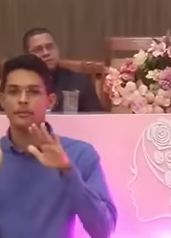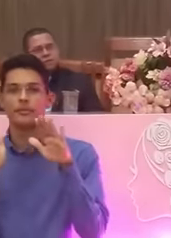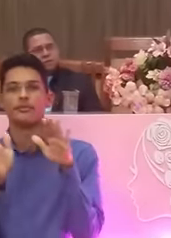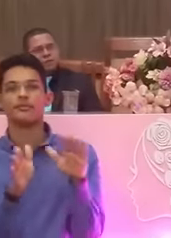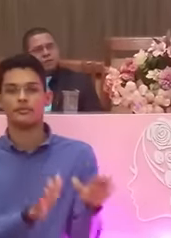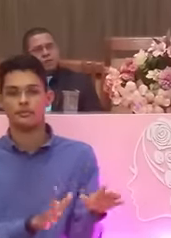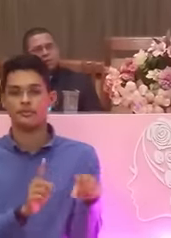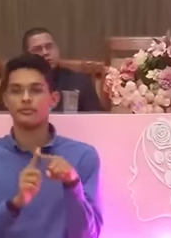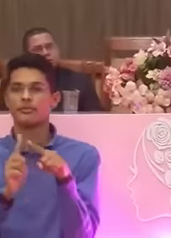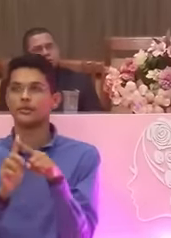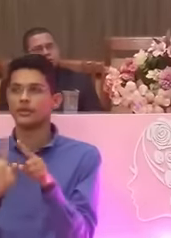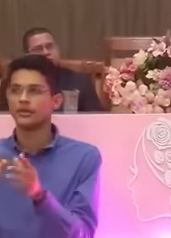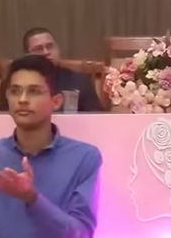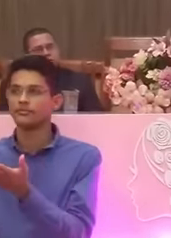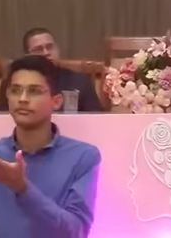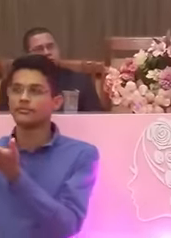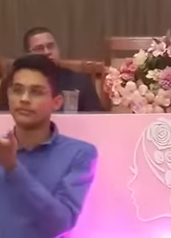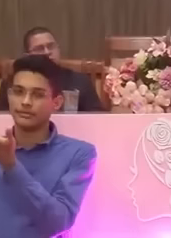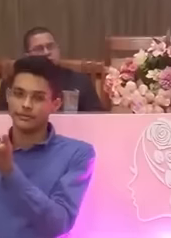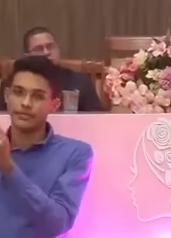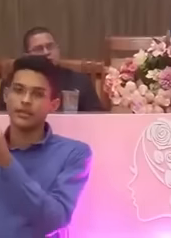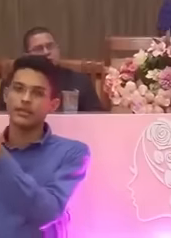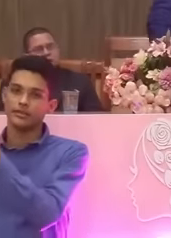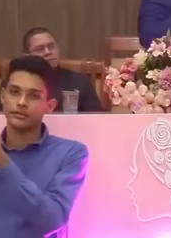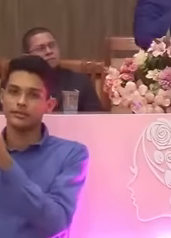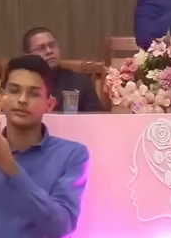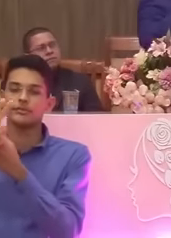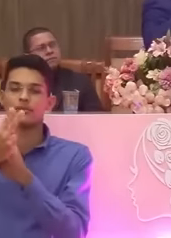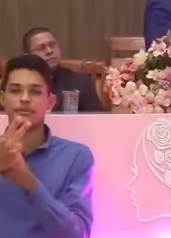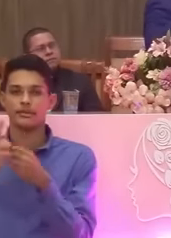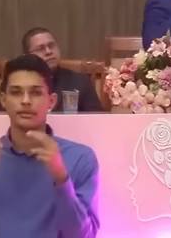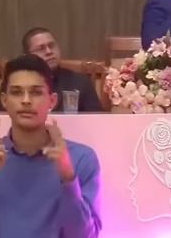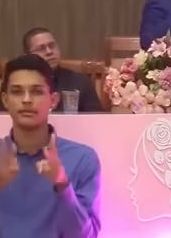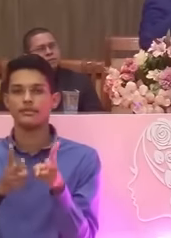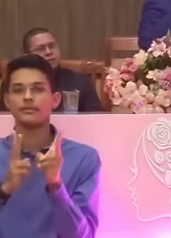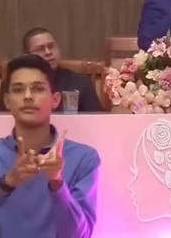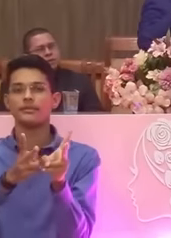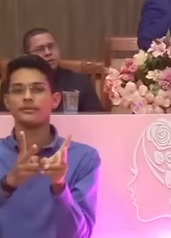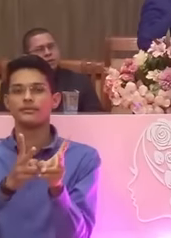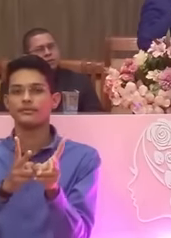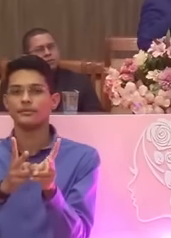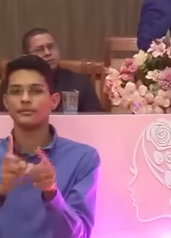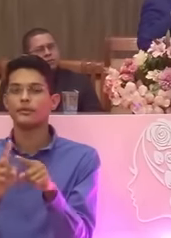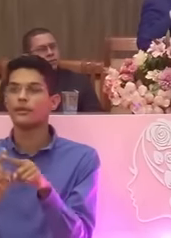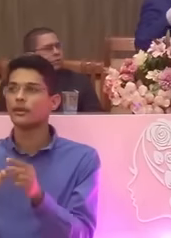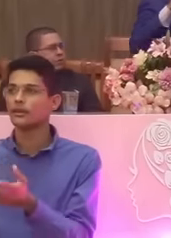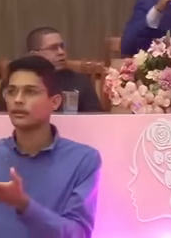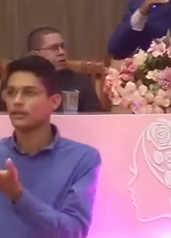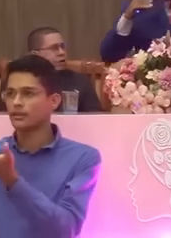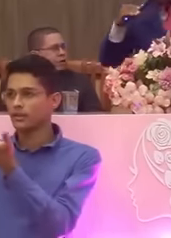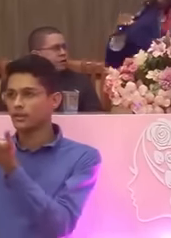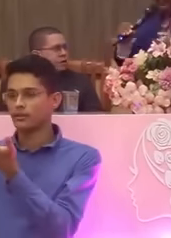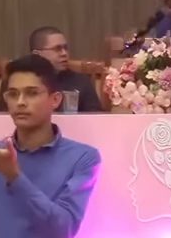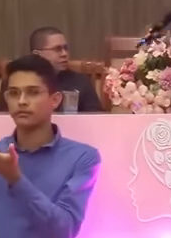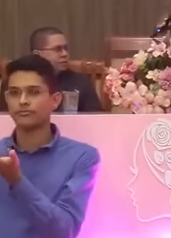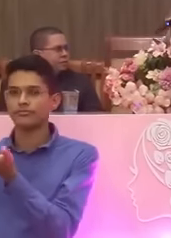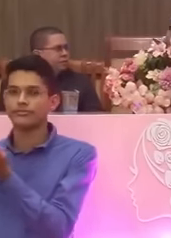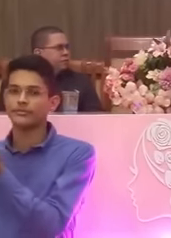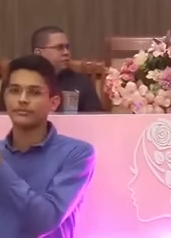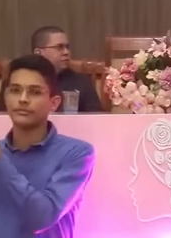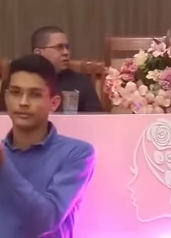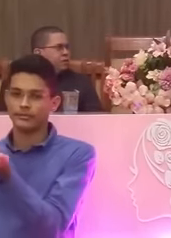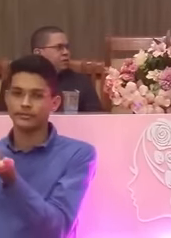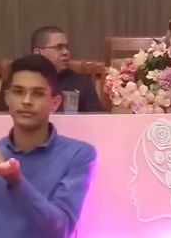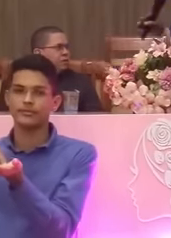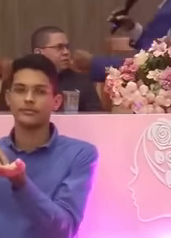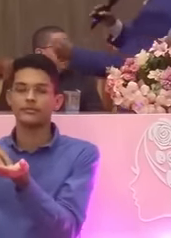habita a sombra do Onipotente descansará eu direi do Senhor ele é o meu Deus é o meu refúgio e a minha fortaleza e